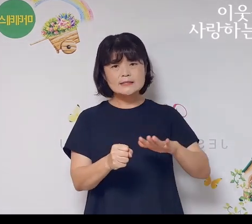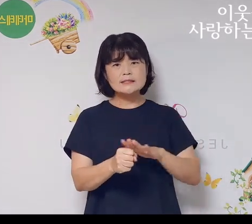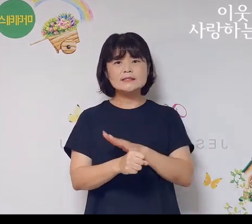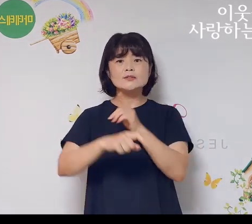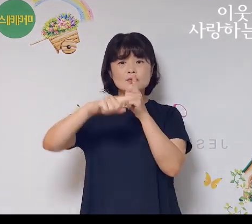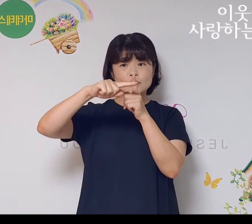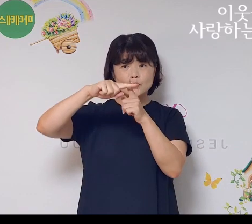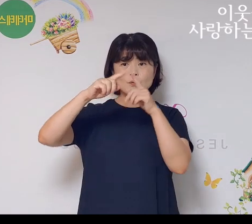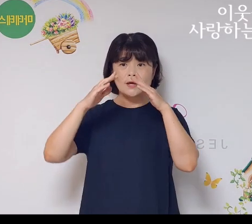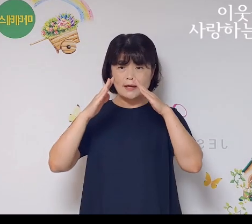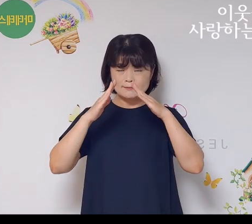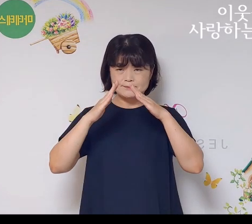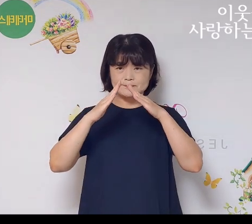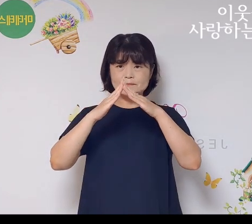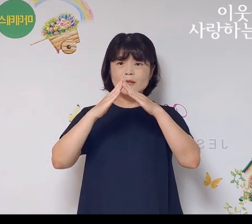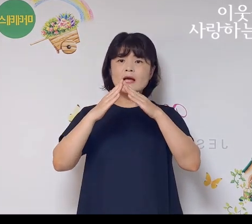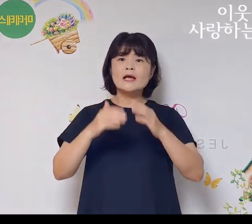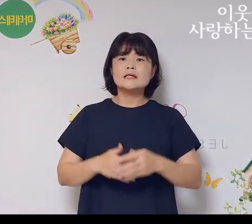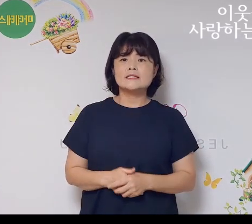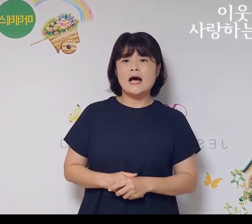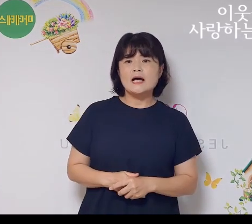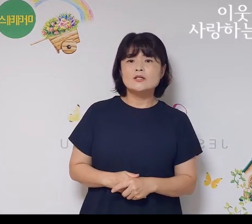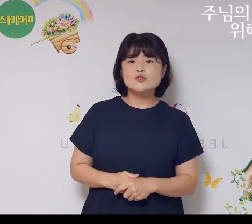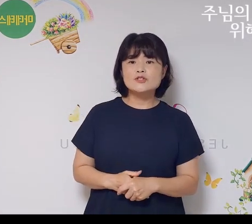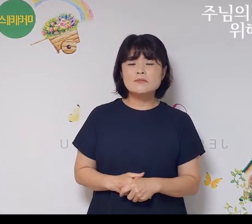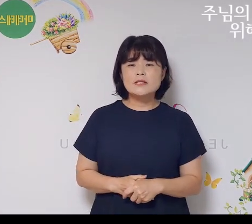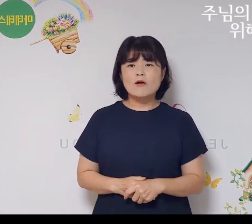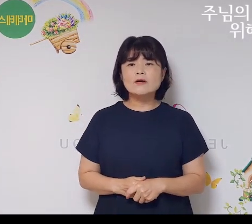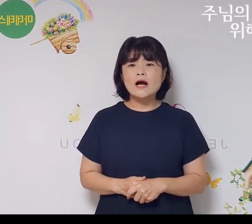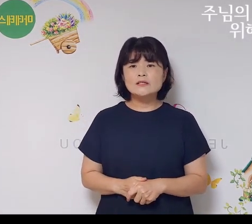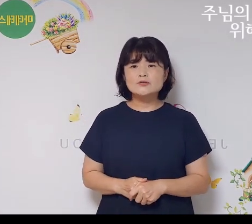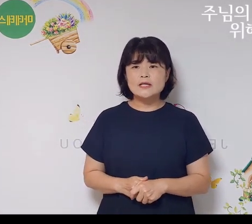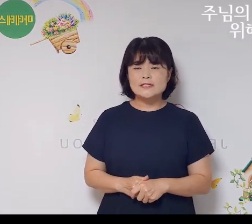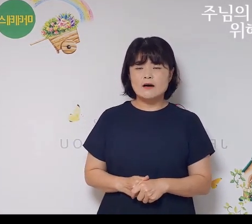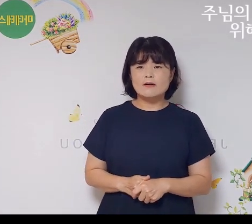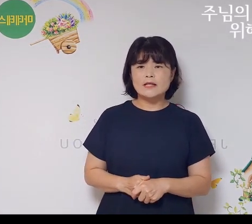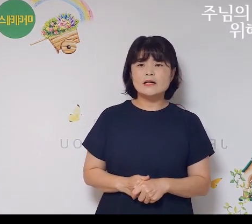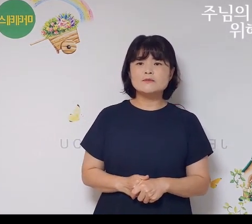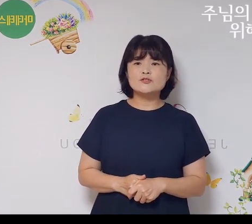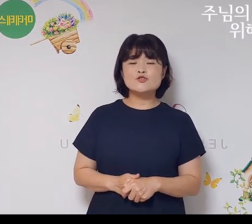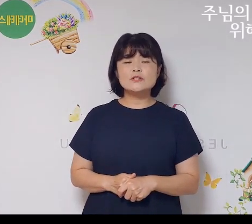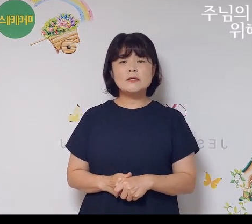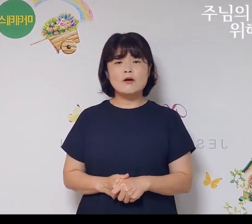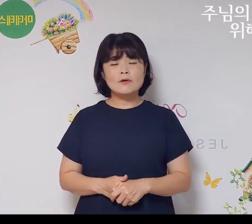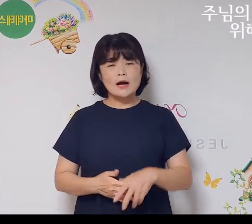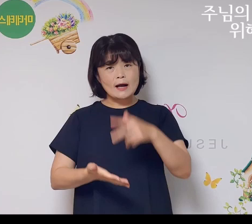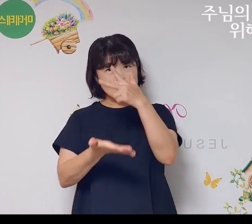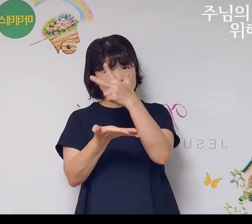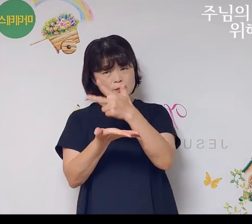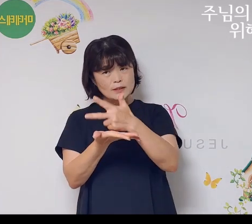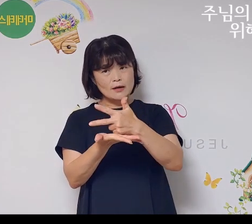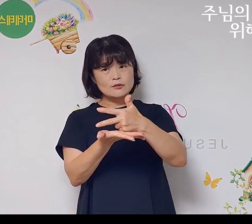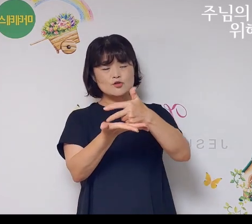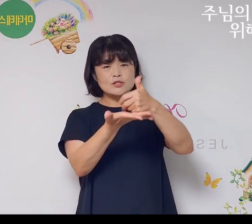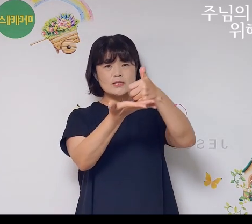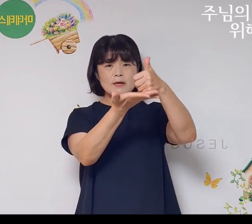사랑하는 교회. 자, 주님의 영광을 위해서 다음은 주님의 영광. 아까 똑같아요.